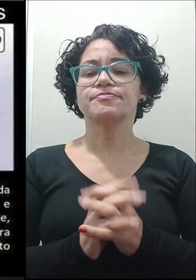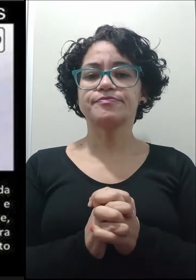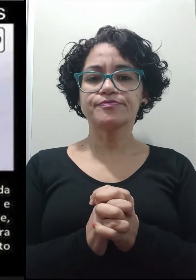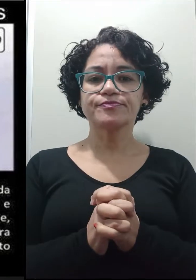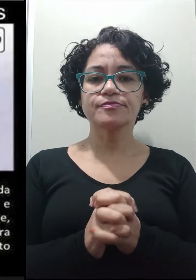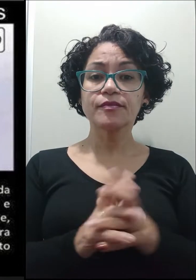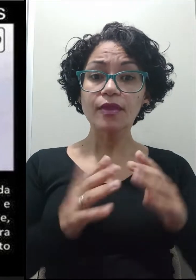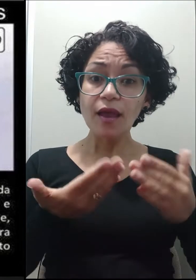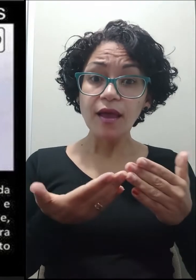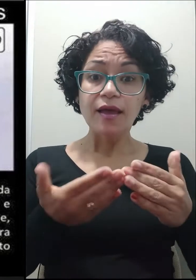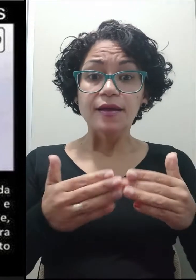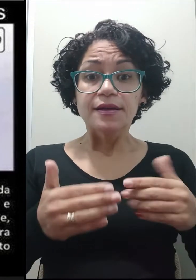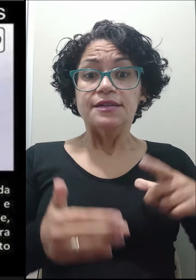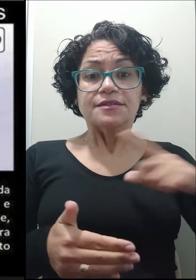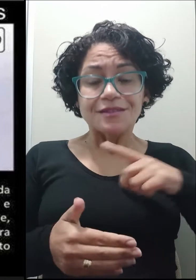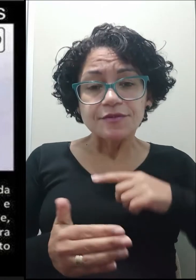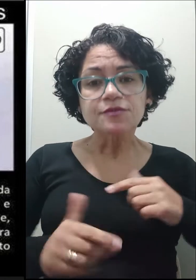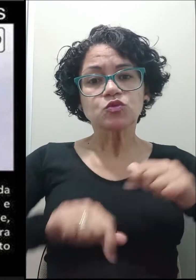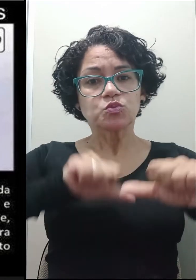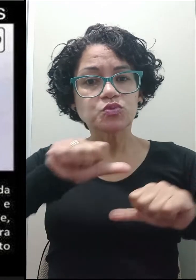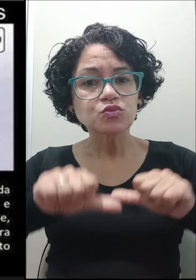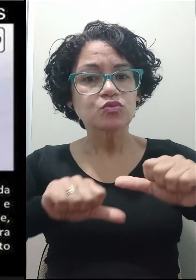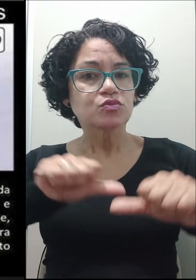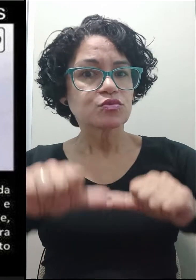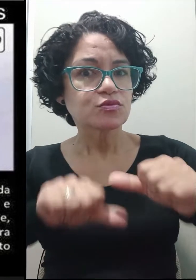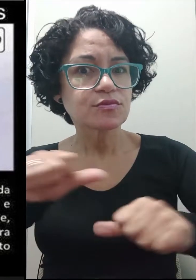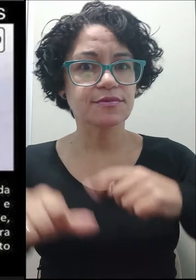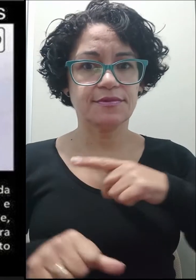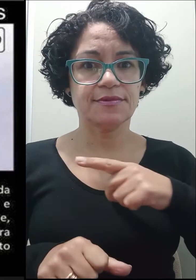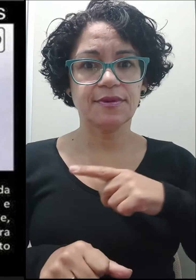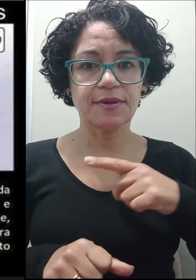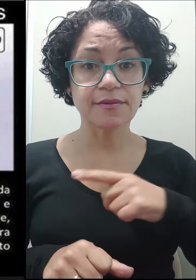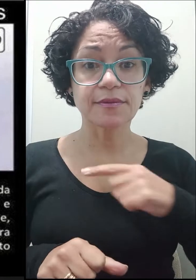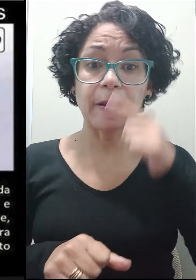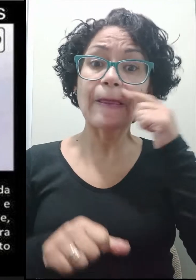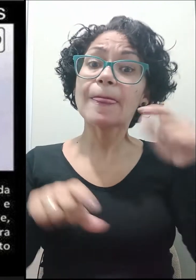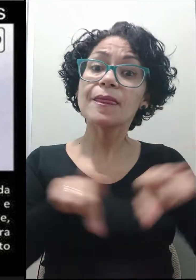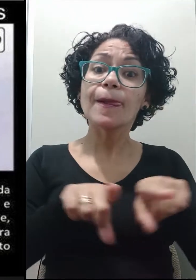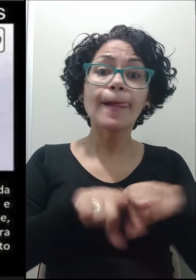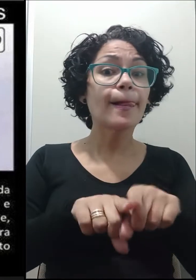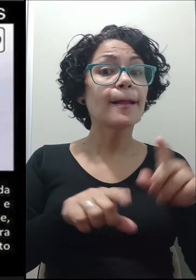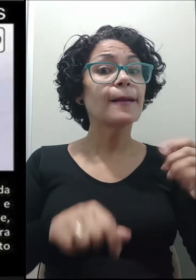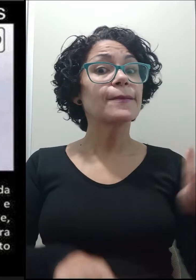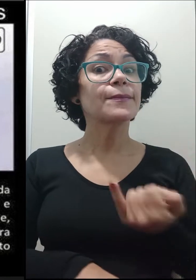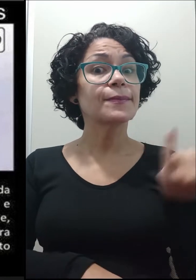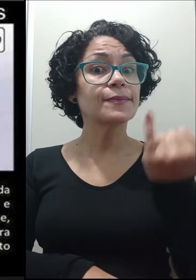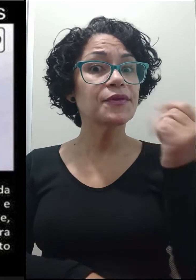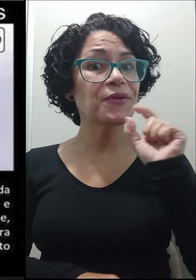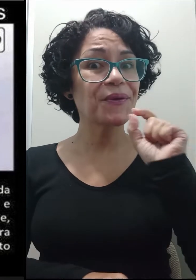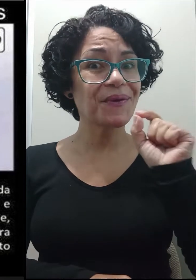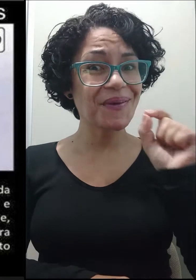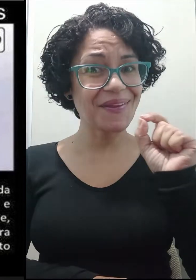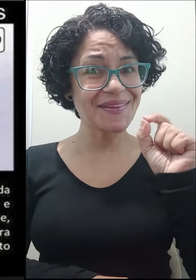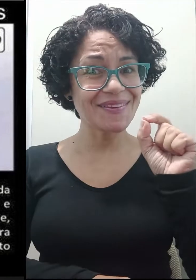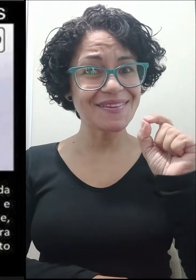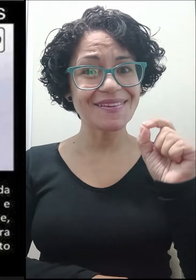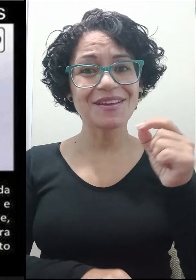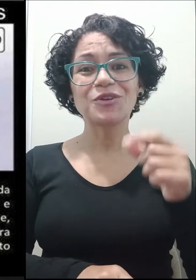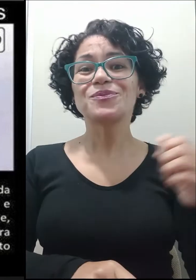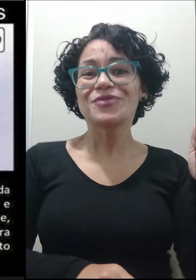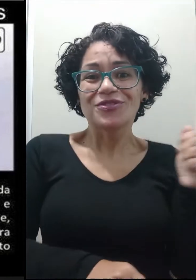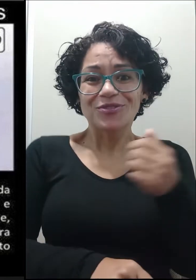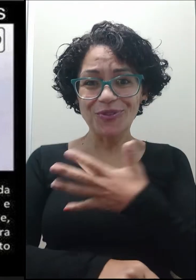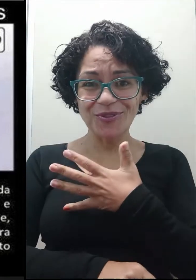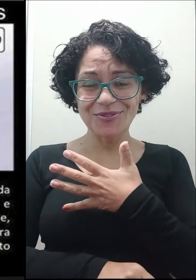ensino. Durante essas transformações, tornou-se necessária a inserção de uma